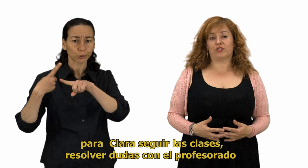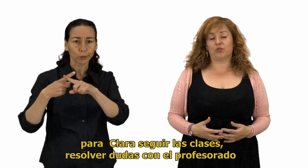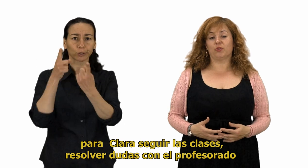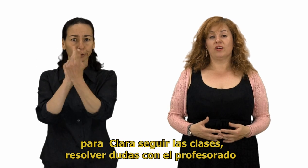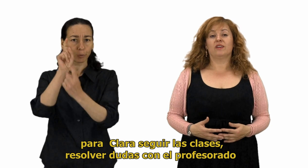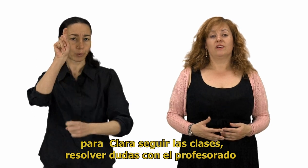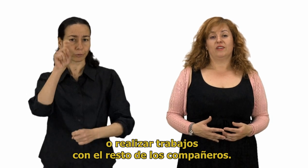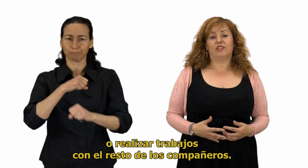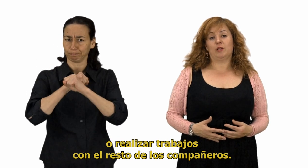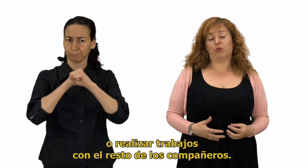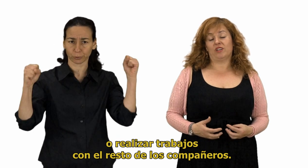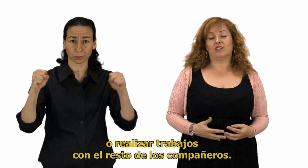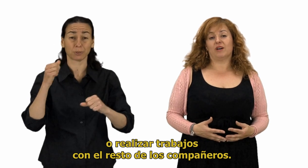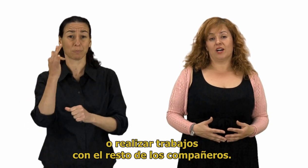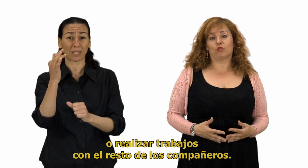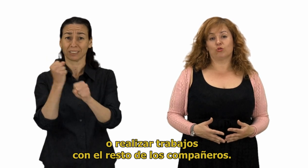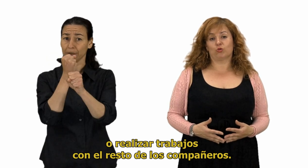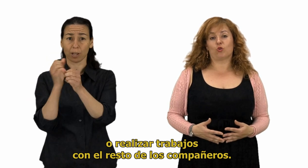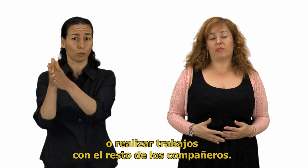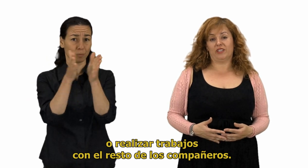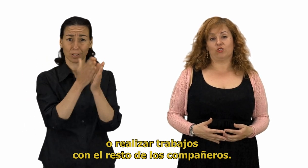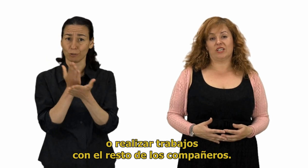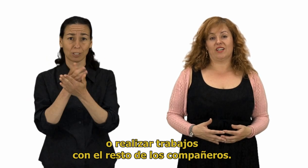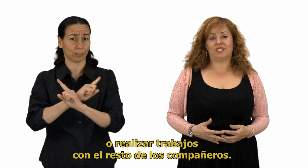profesor, ni podría trabajar con sus compañeros de clase.